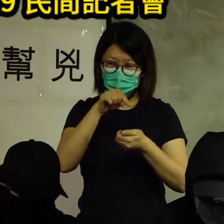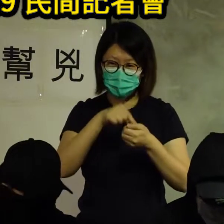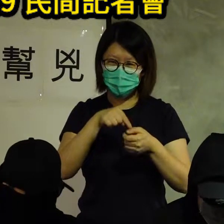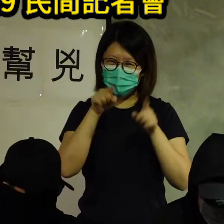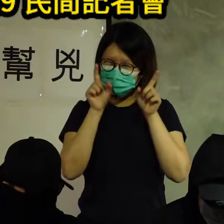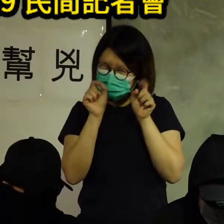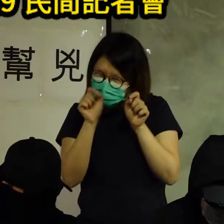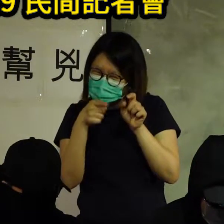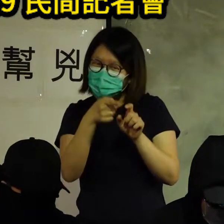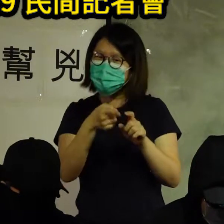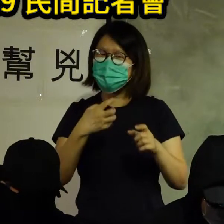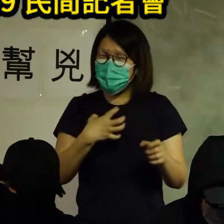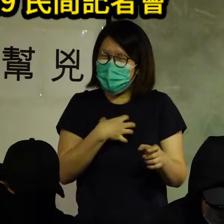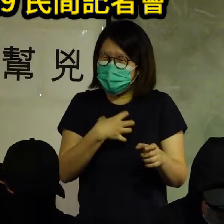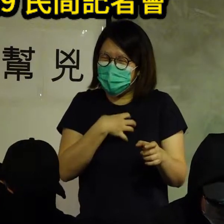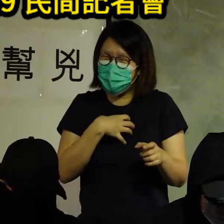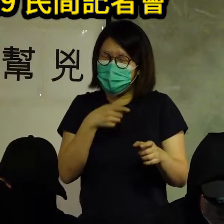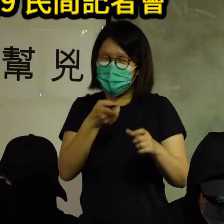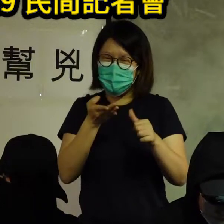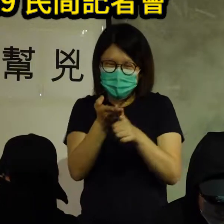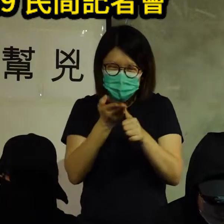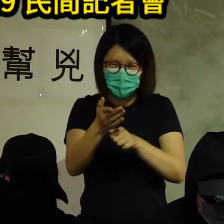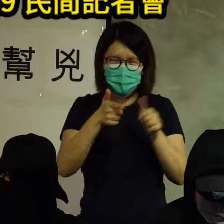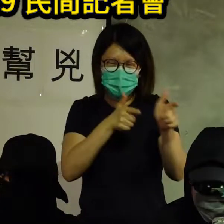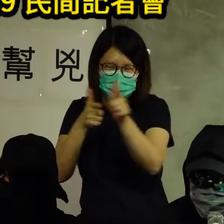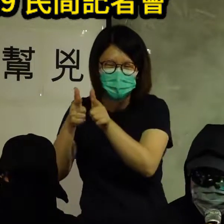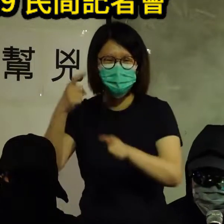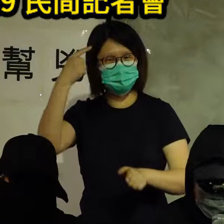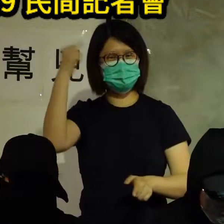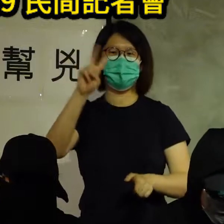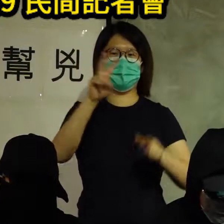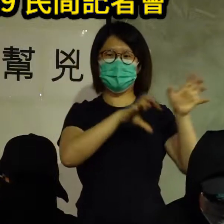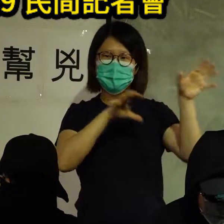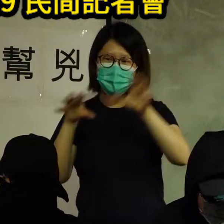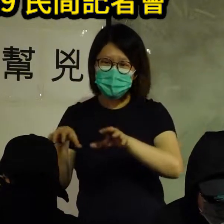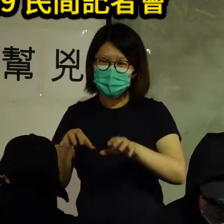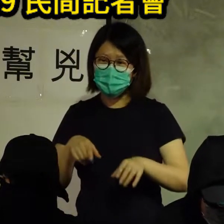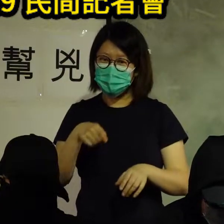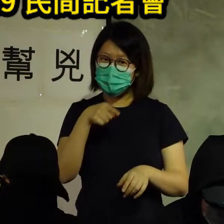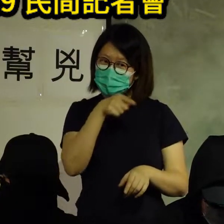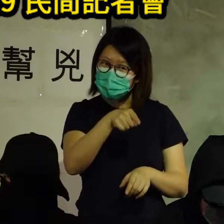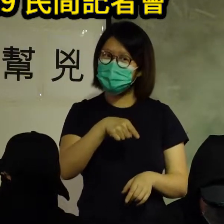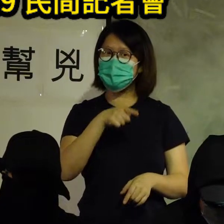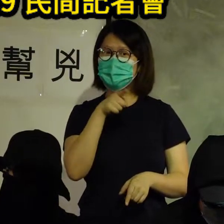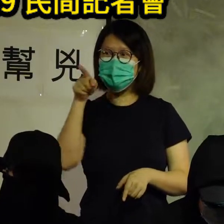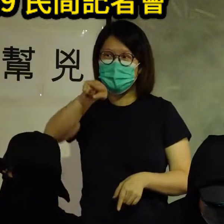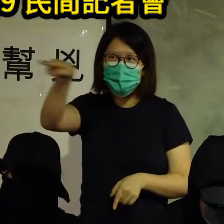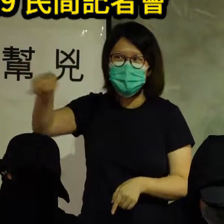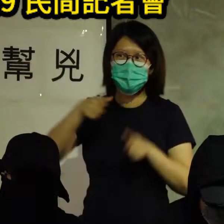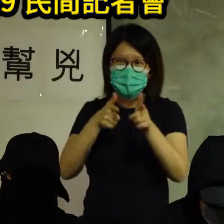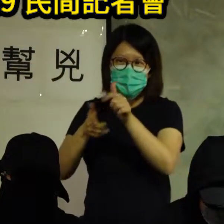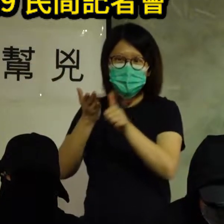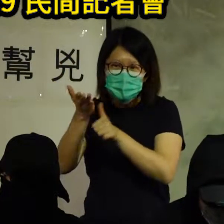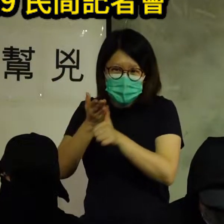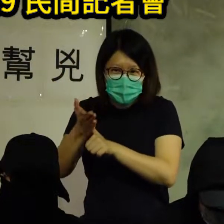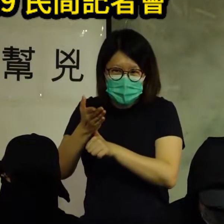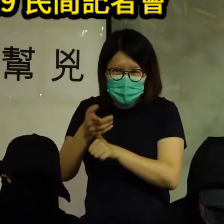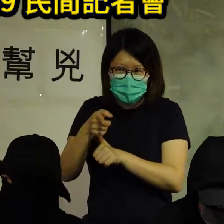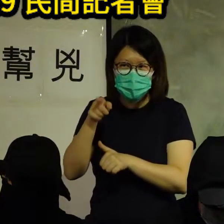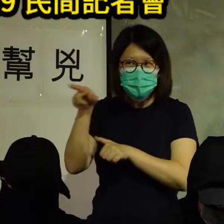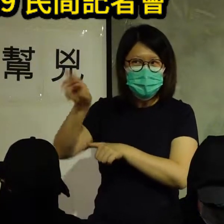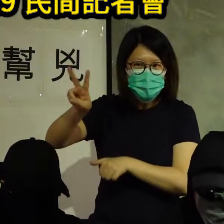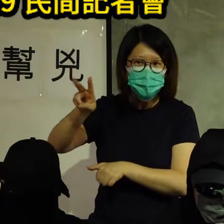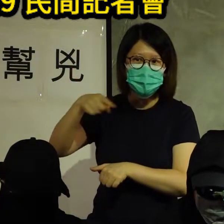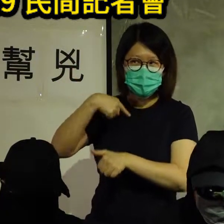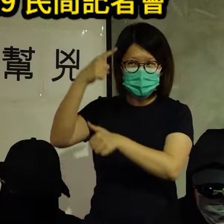這次的手段非常明顯是極權政府再進一步對內打壓香港人